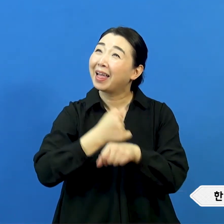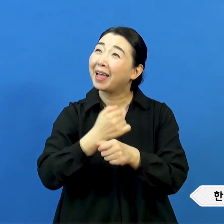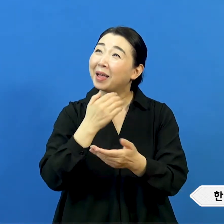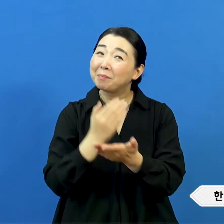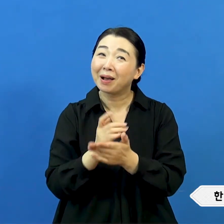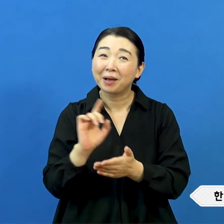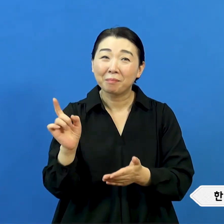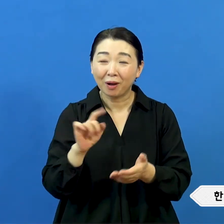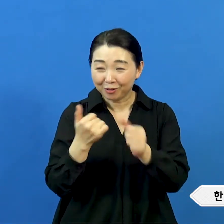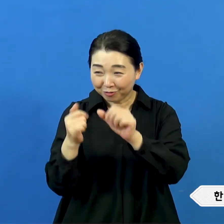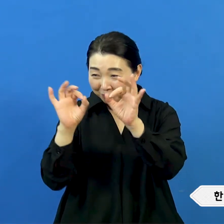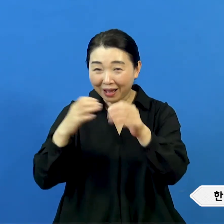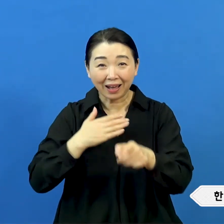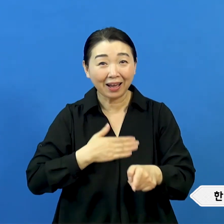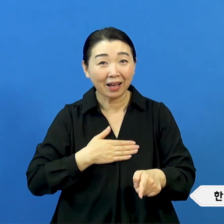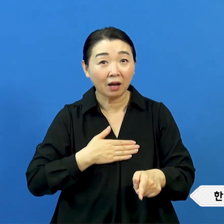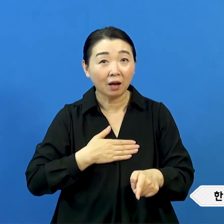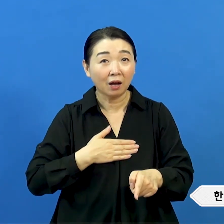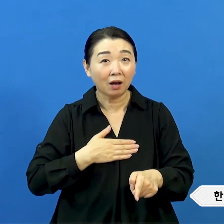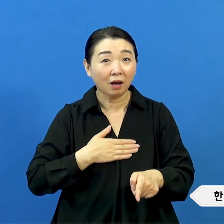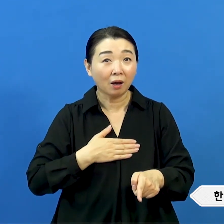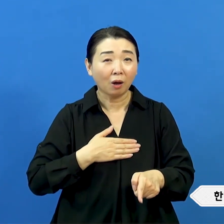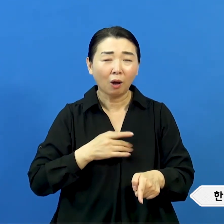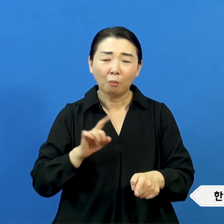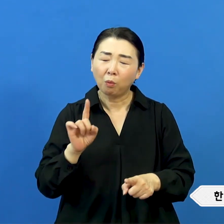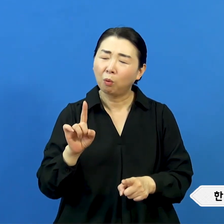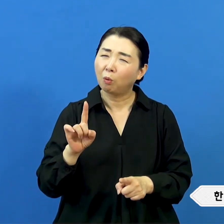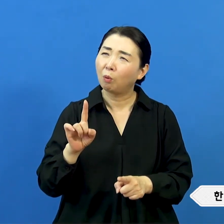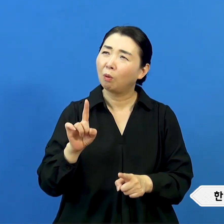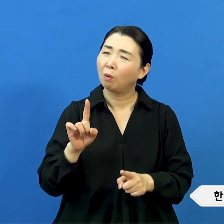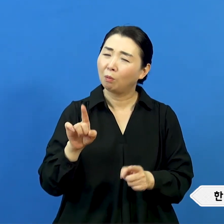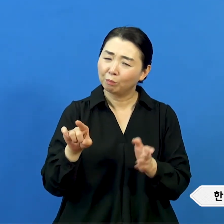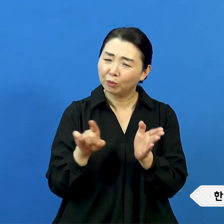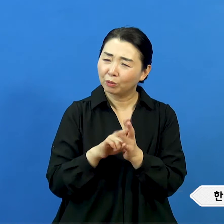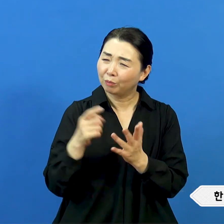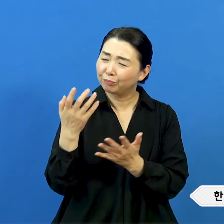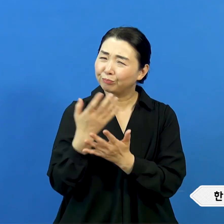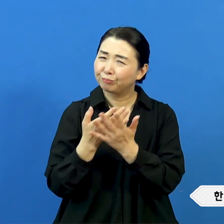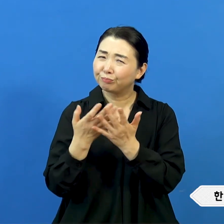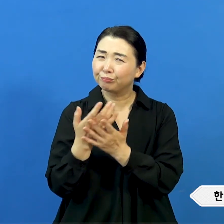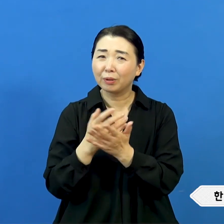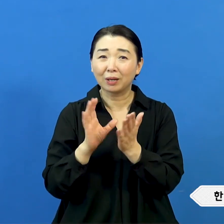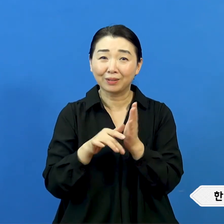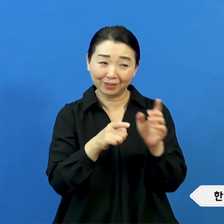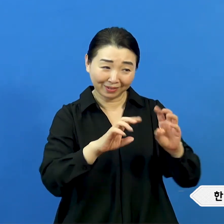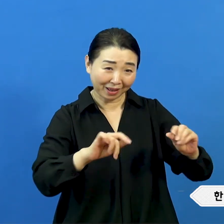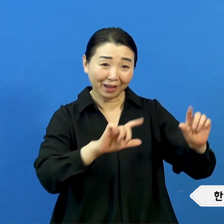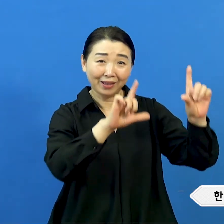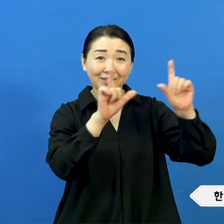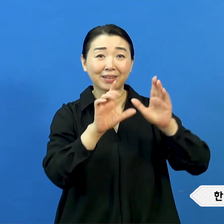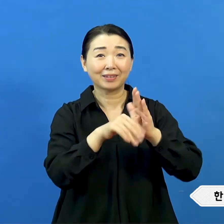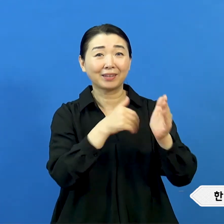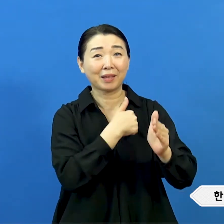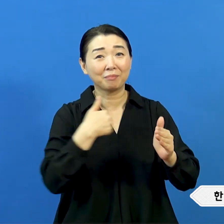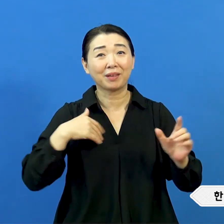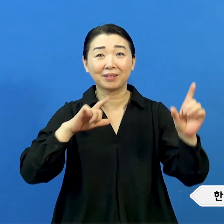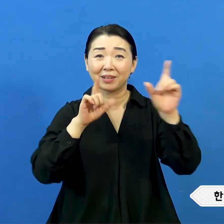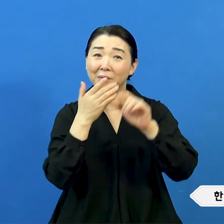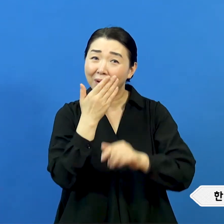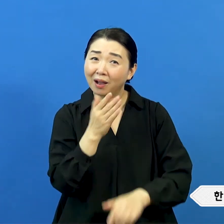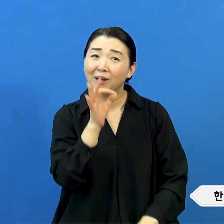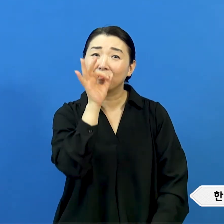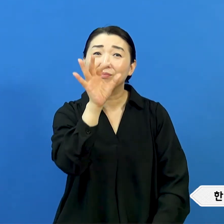죽어봐야 안다고 한다든지, 그렇게 희미하게 믿으면 어떻게 이 땅의 삶을 담대하게 살 수가